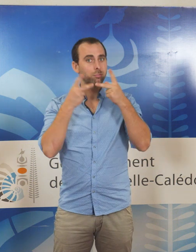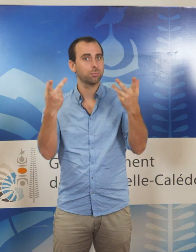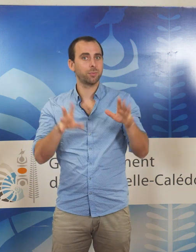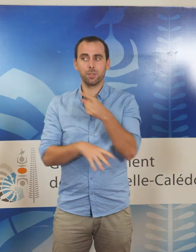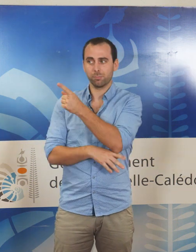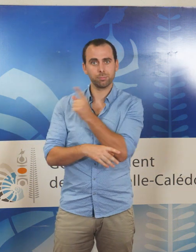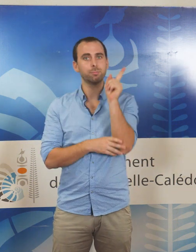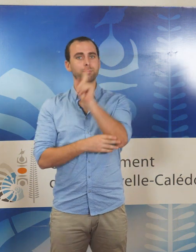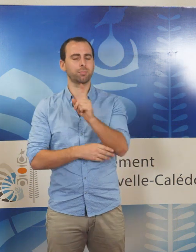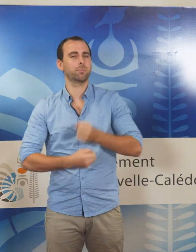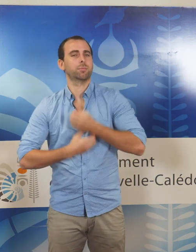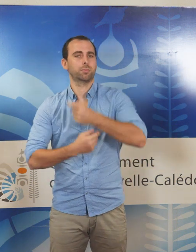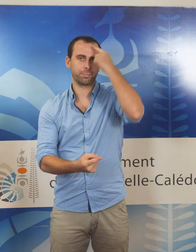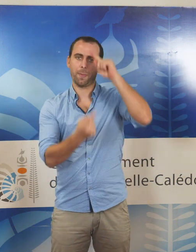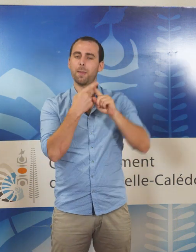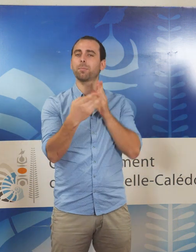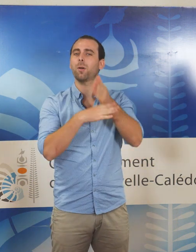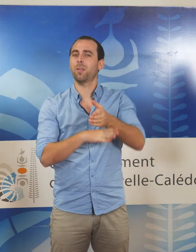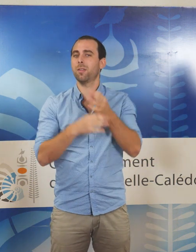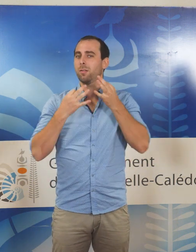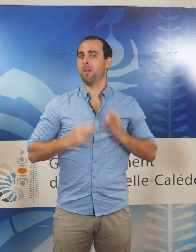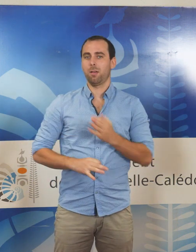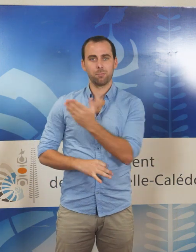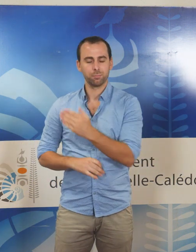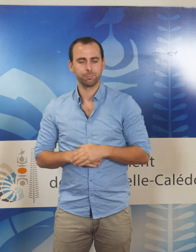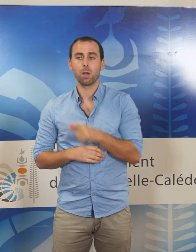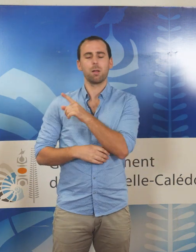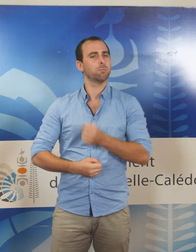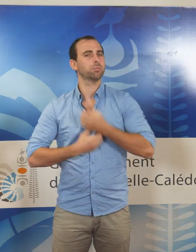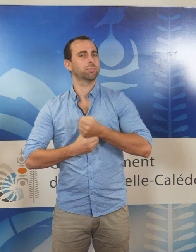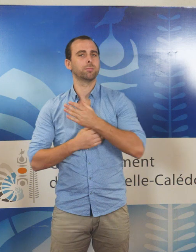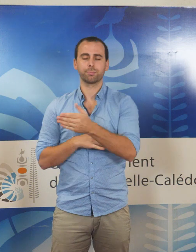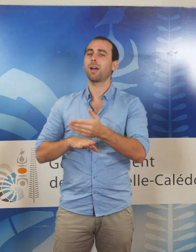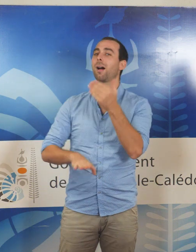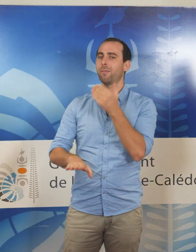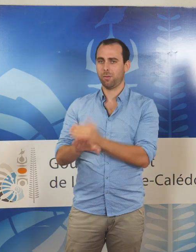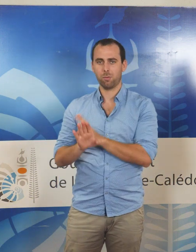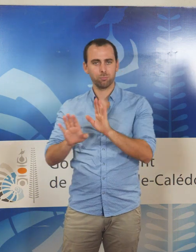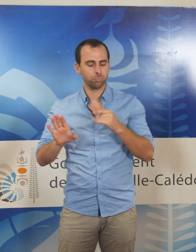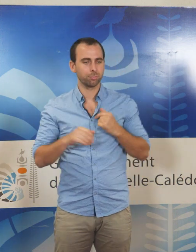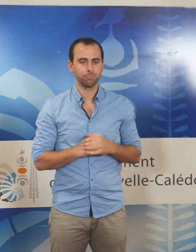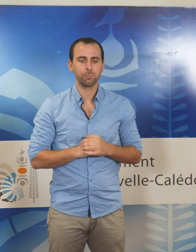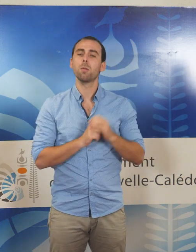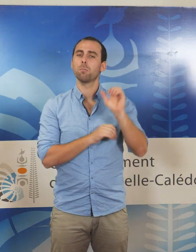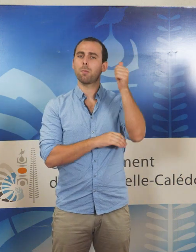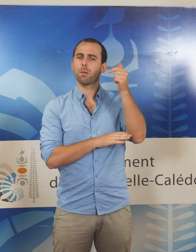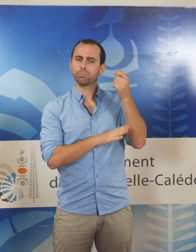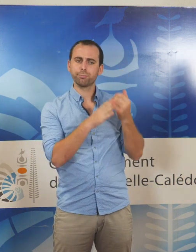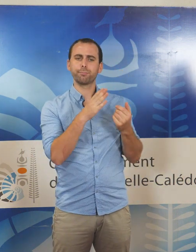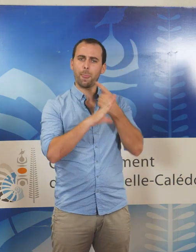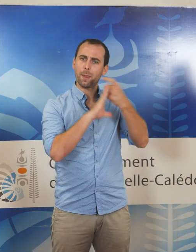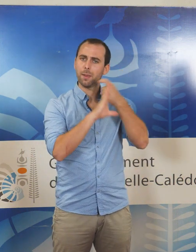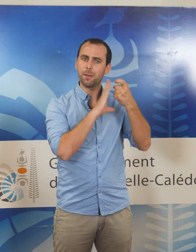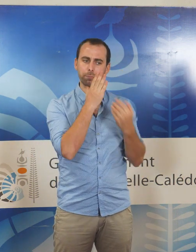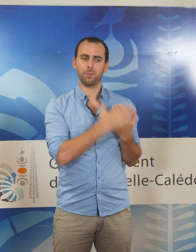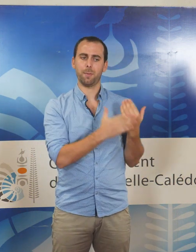la question de la rentrée scolaire. Avant qu'elle puisse détailler tout ce qui s'est passé sur la rentrée scolaire, donc on a eu notre première série de la journée de tests,